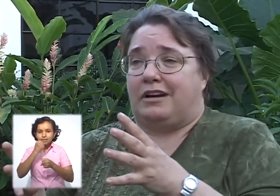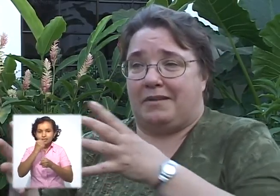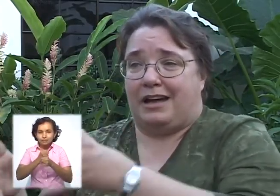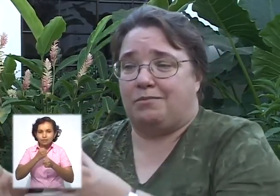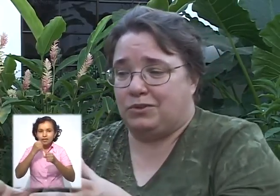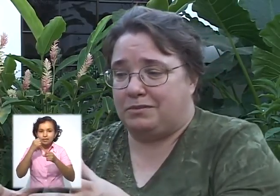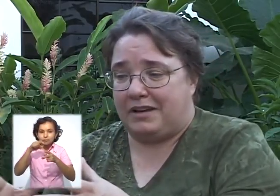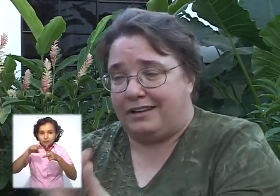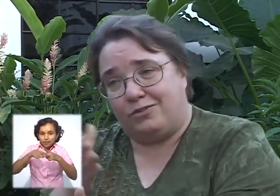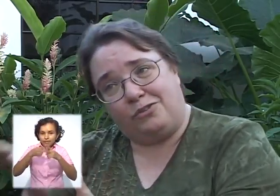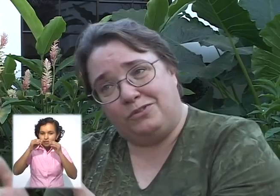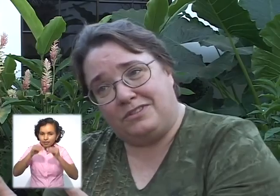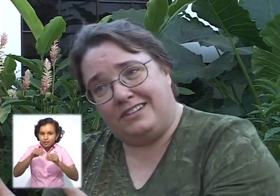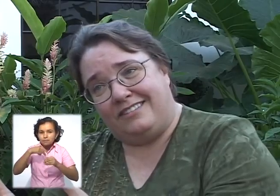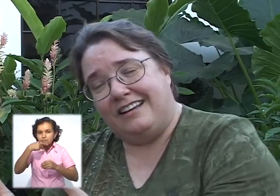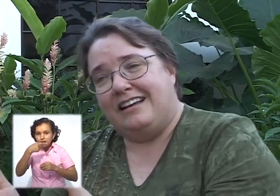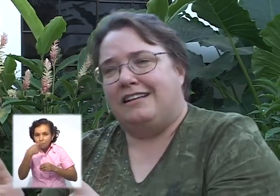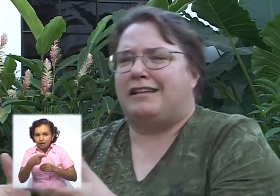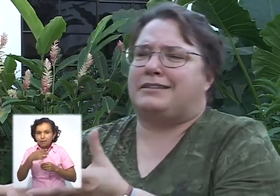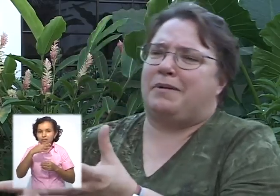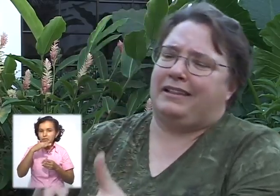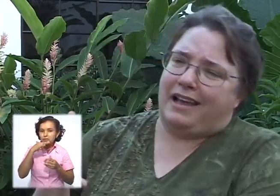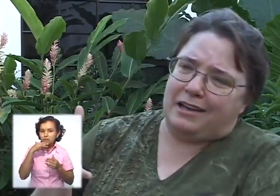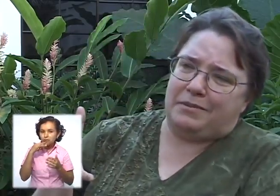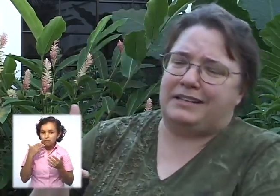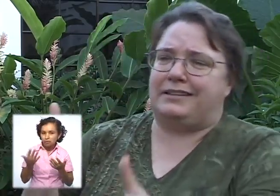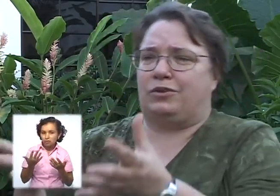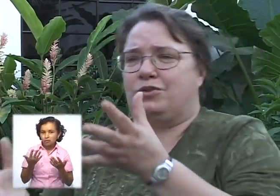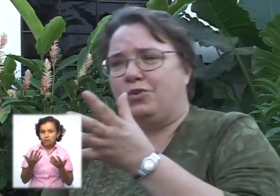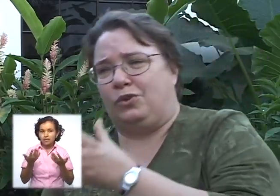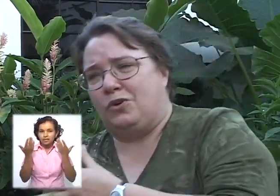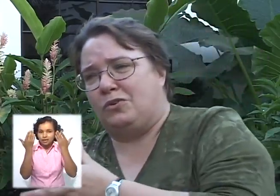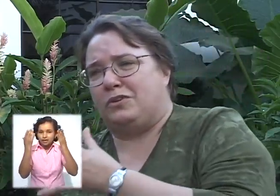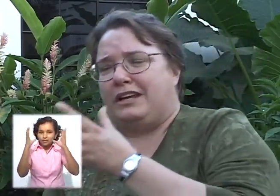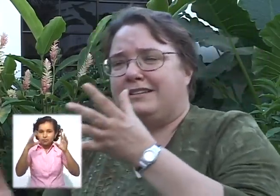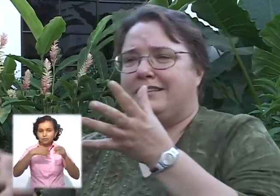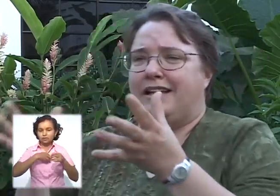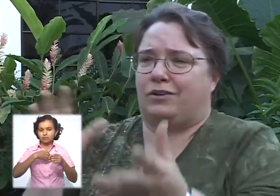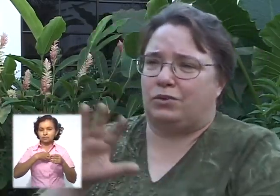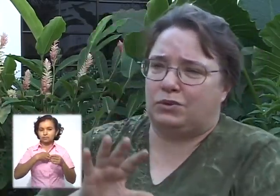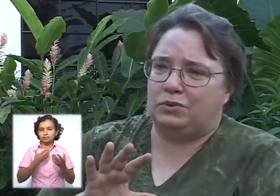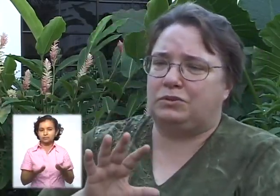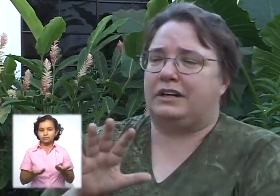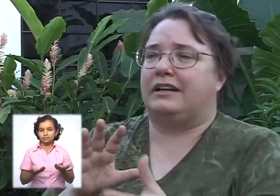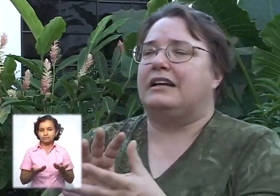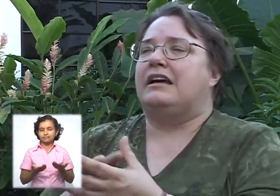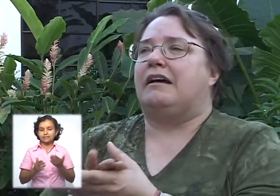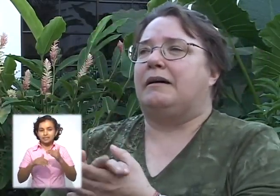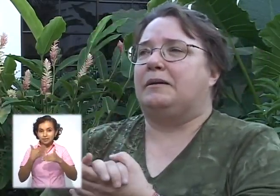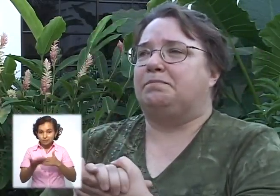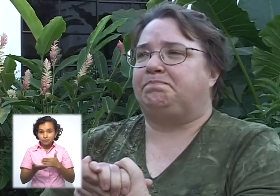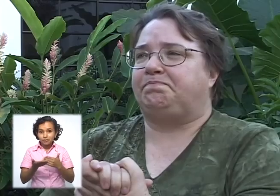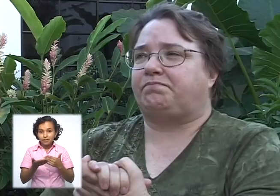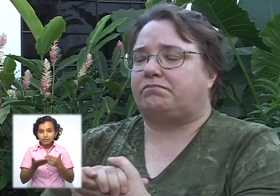cuando trabajamos para introducir las palabras, los colores, la cultura,